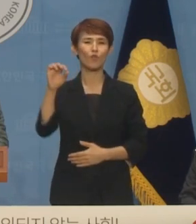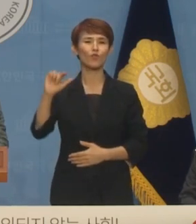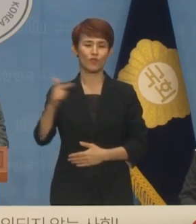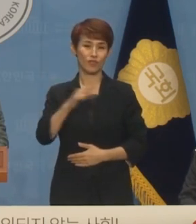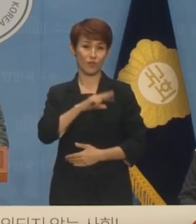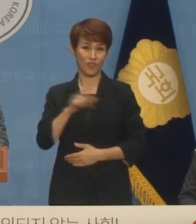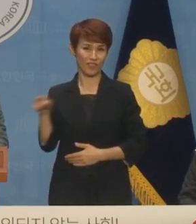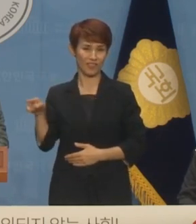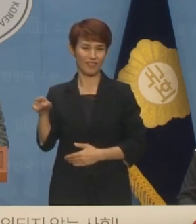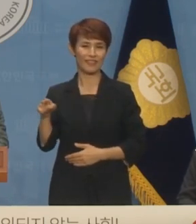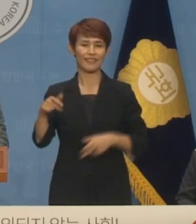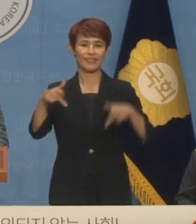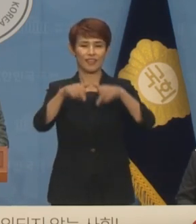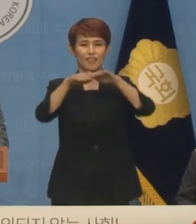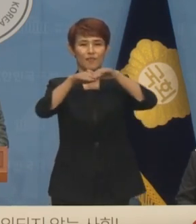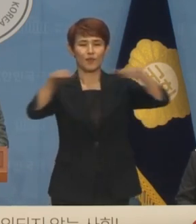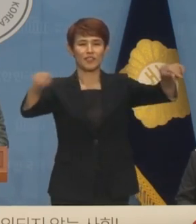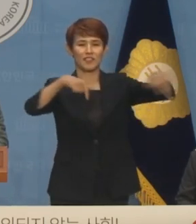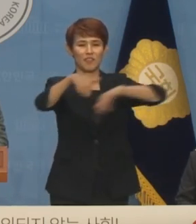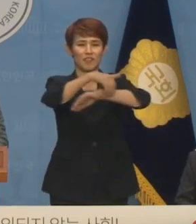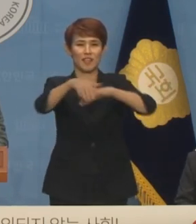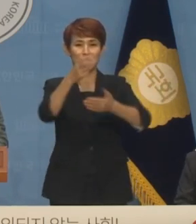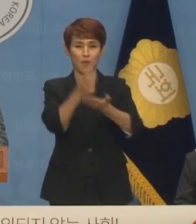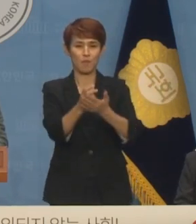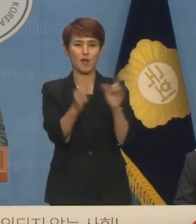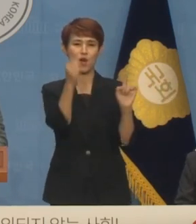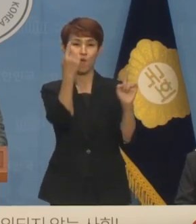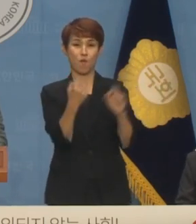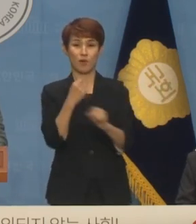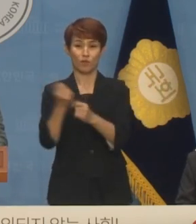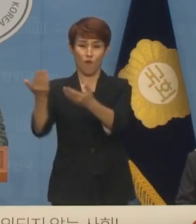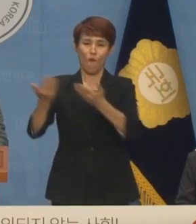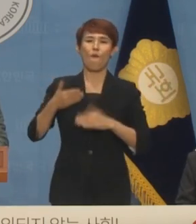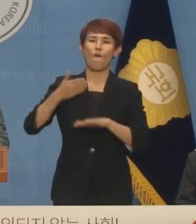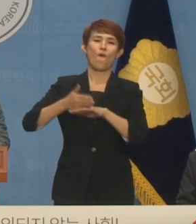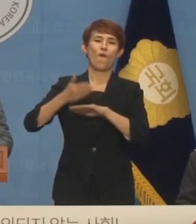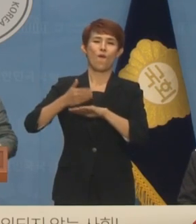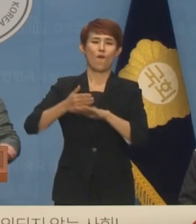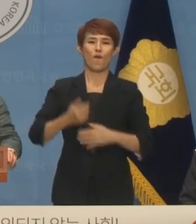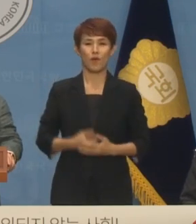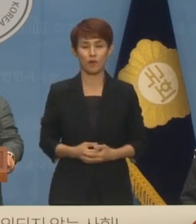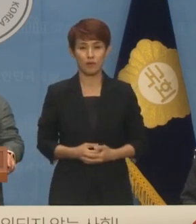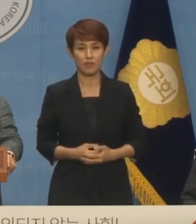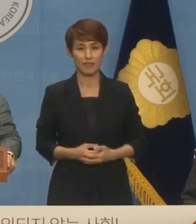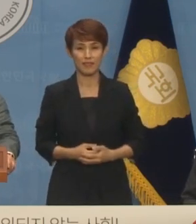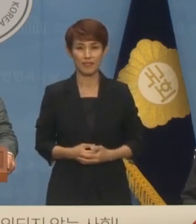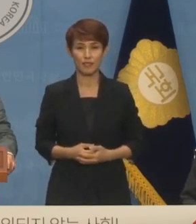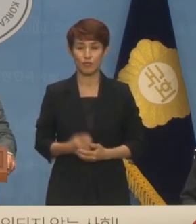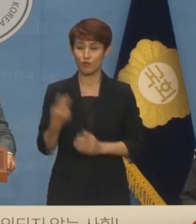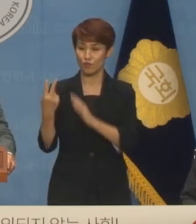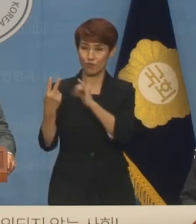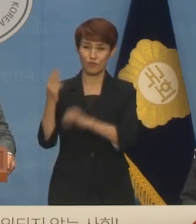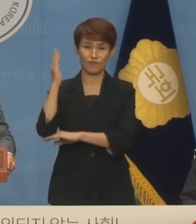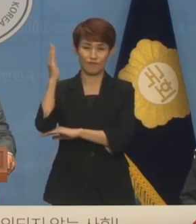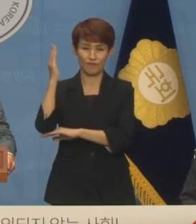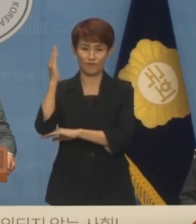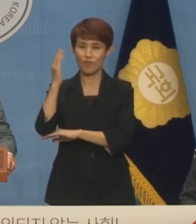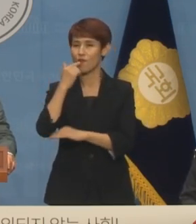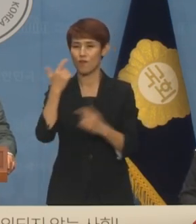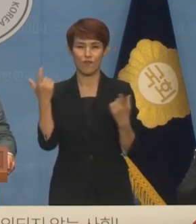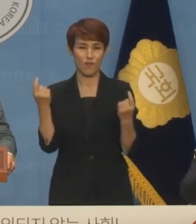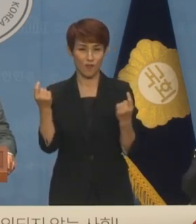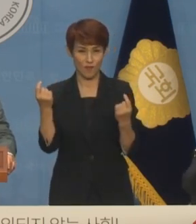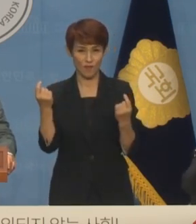장애평등정책법 이름으로, 그것도 1호 법안으로 발의해 주신 것에 대해서 감사드립니다. 앞서 의원님과 김동호 정책위원장님이 말씀하셨던